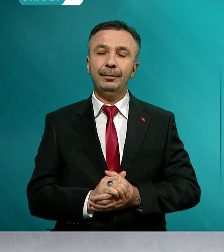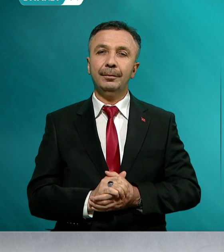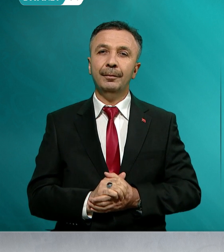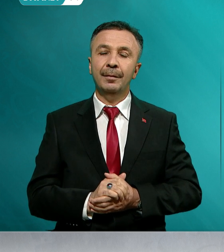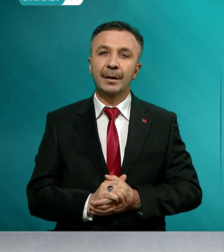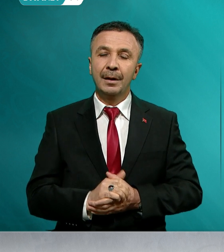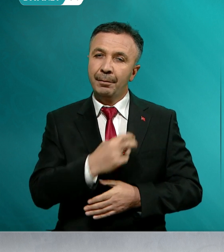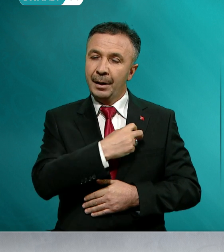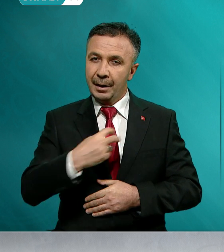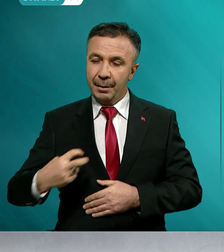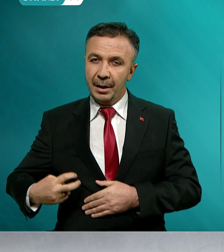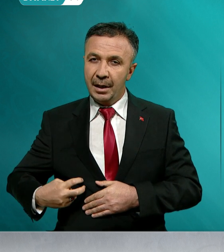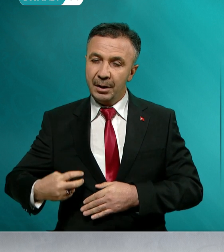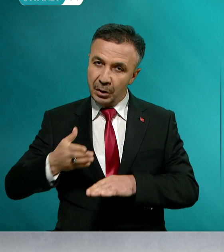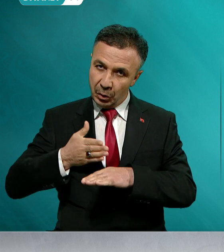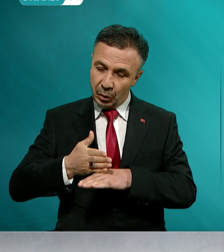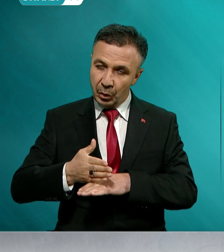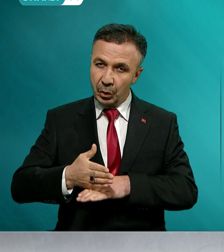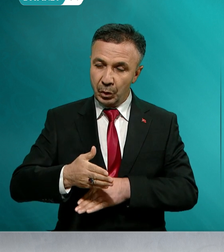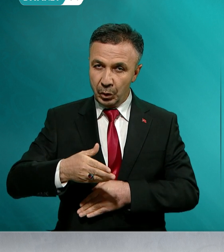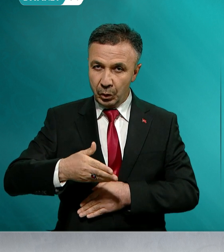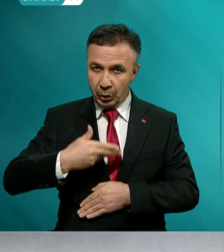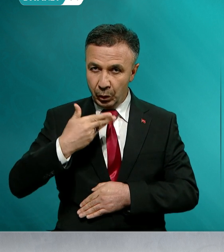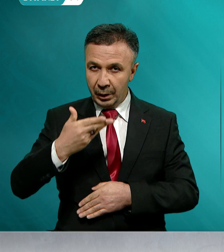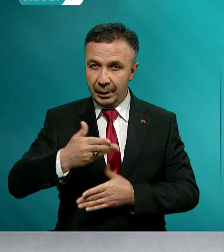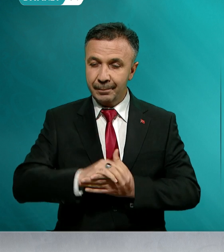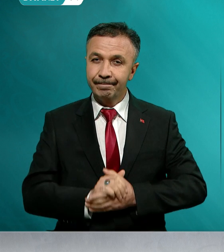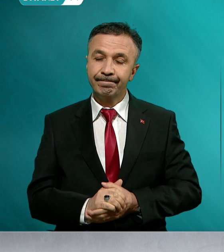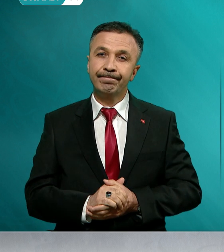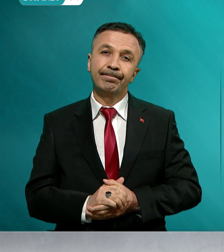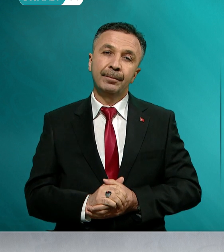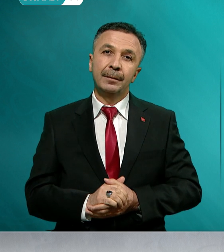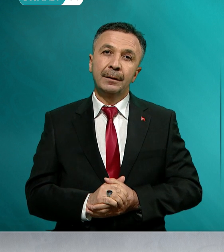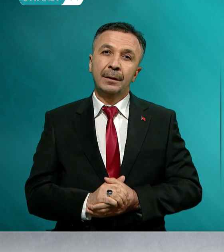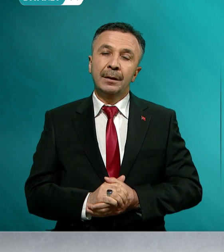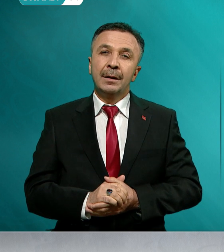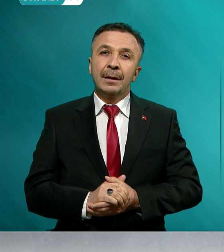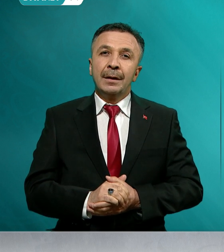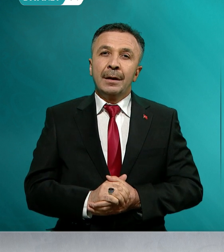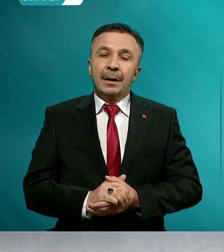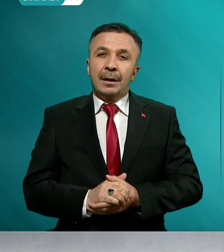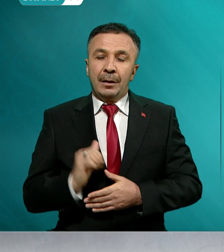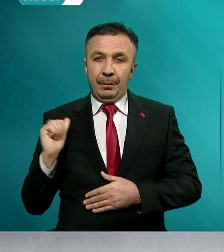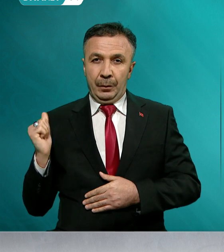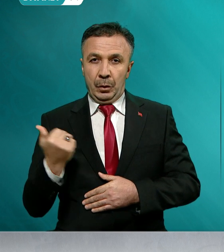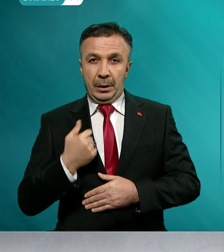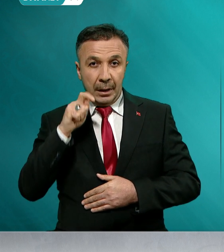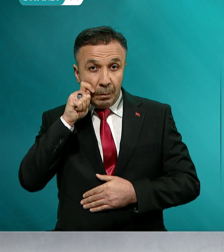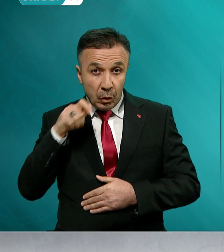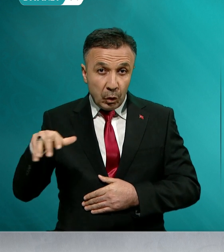sadaka Rasulullah filme kal ülkeme Kay muhterem